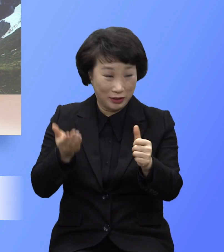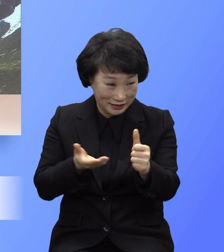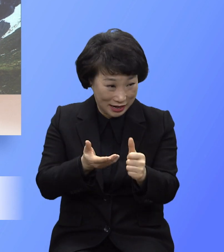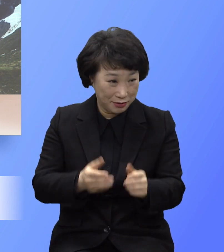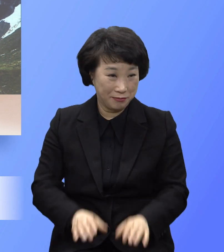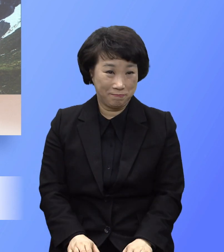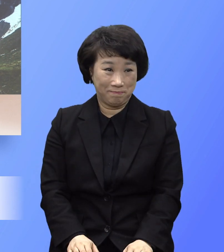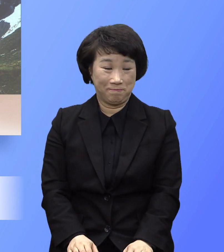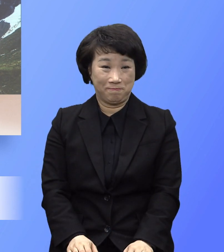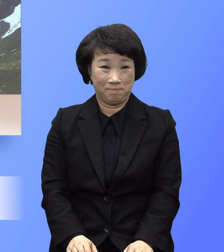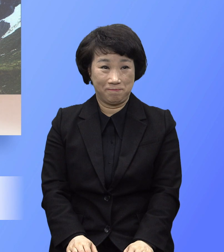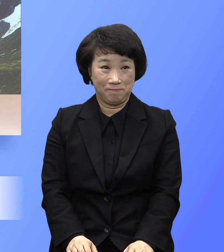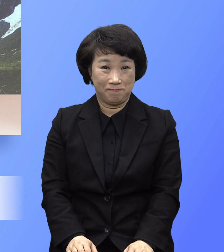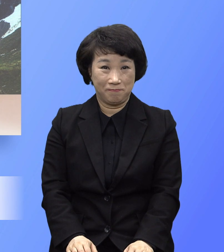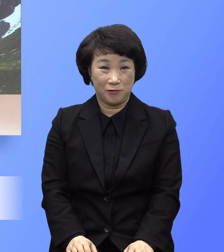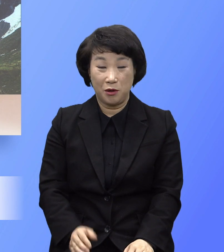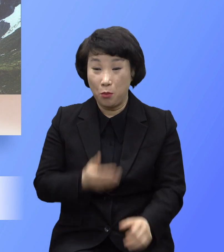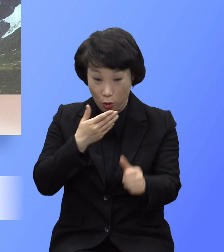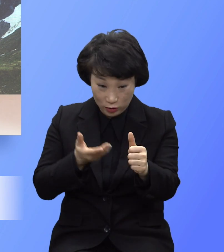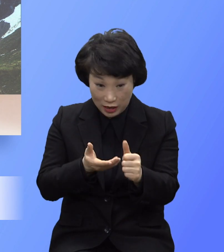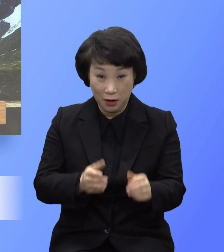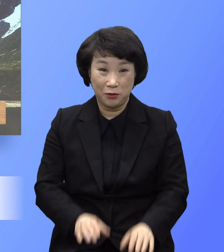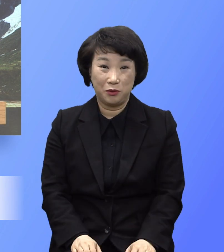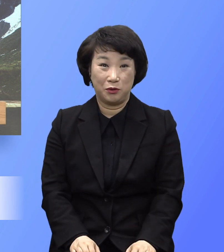먹이라. 먹이라.